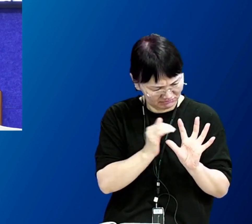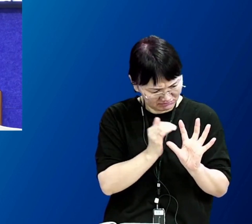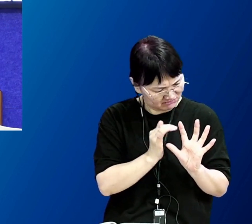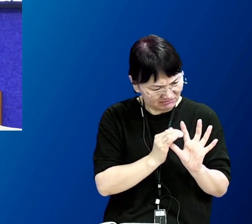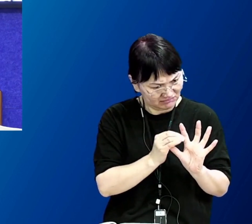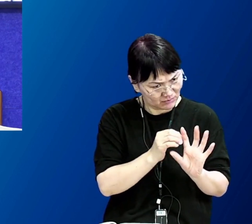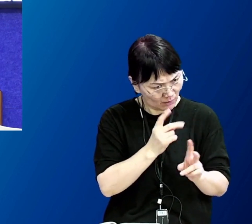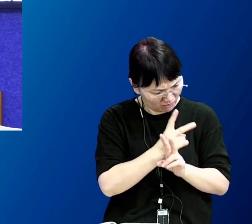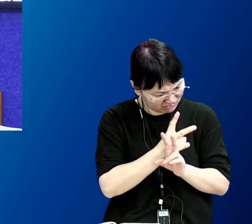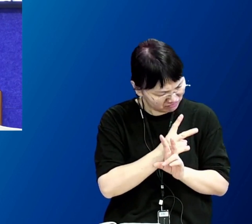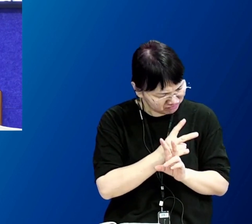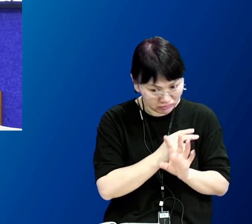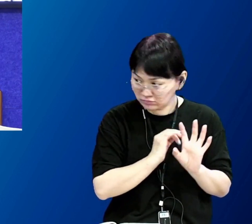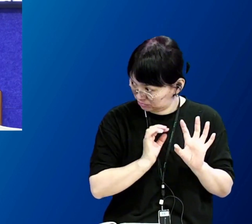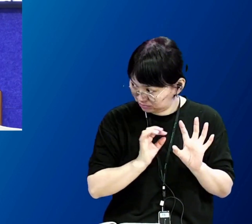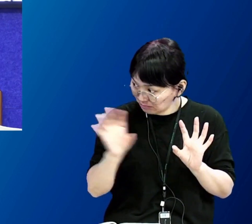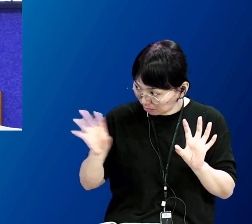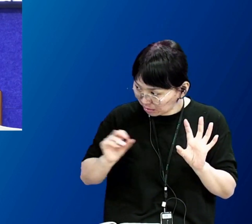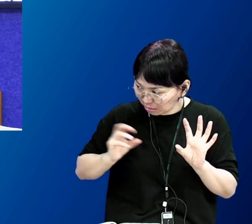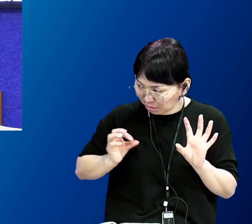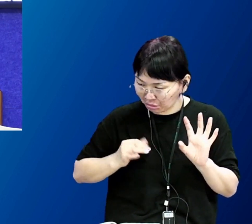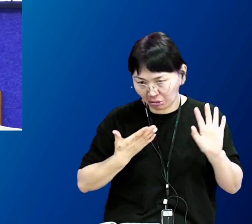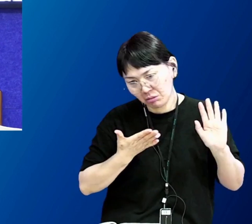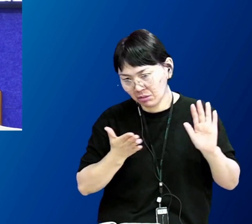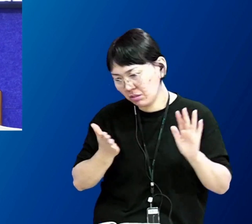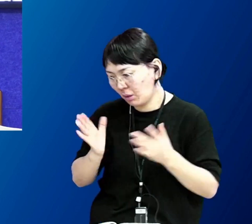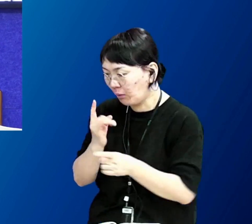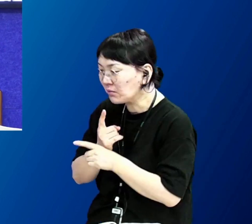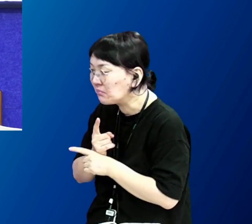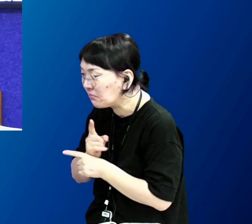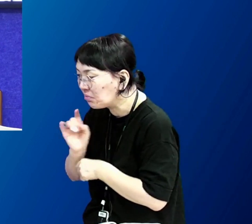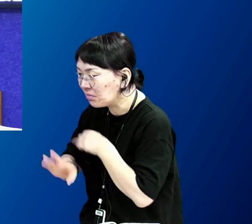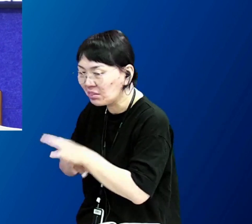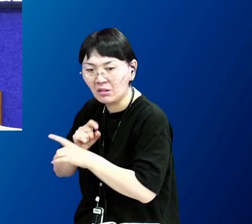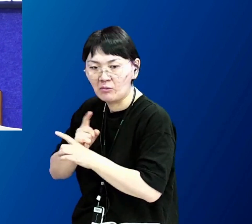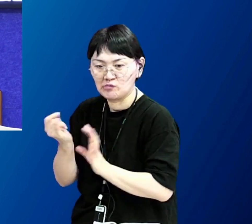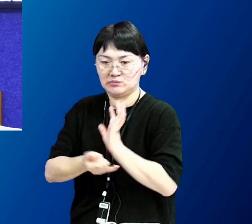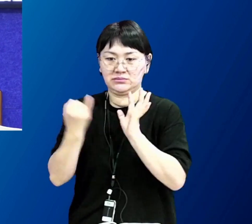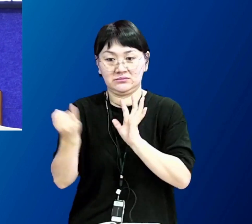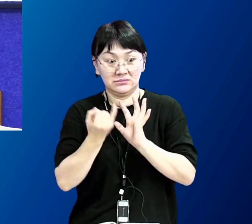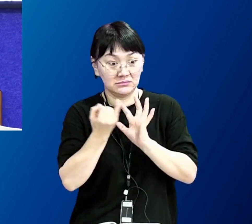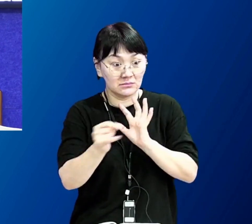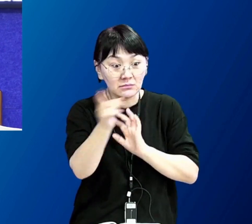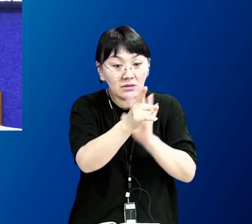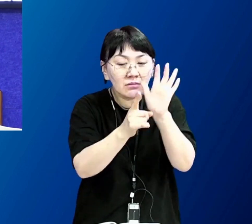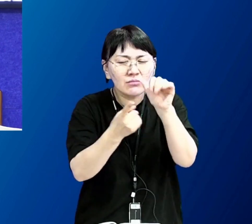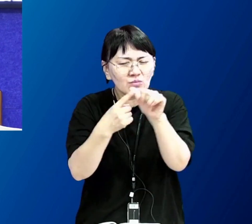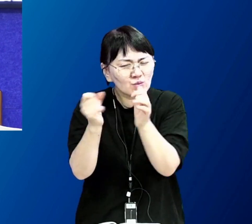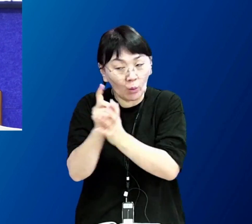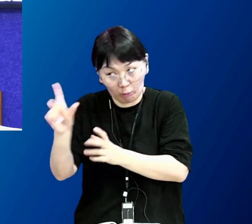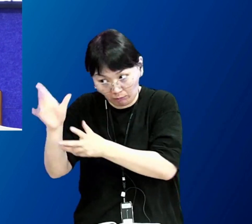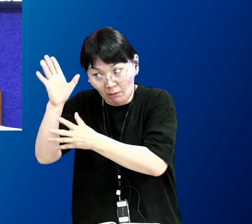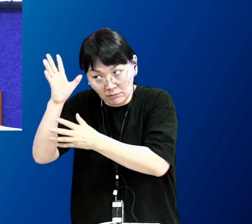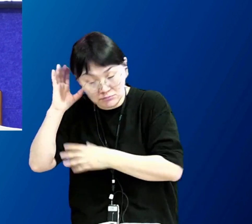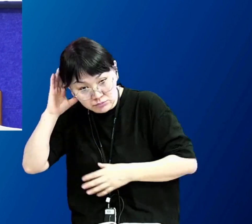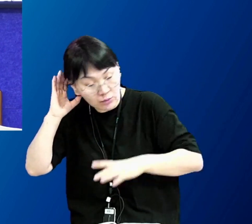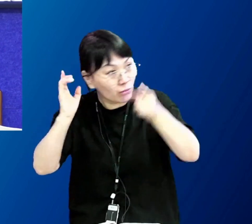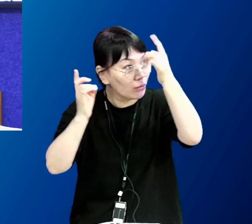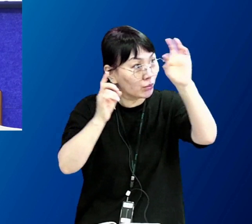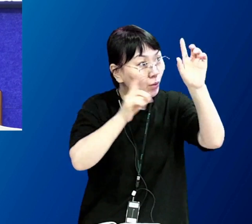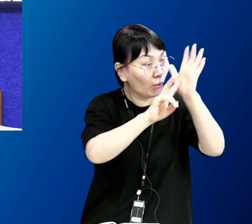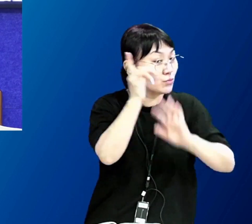Буруу зааж эхэлсэн биз? А? Бид хүн хэний үгийг сонсох ёстой бол? Хм? Эзний